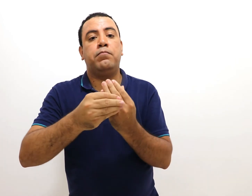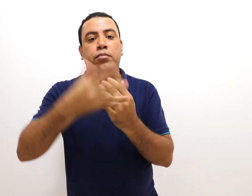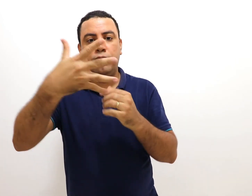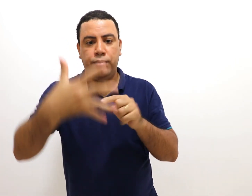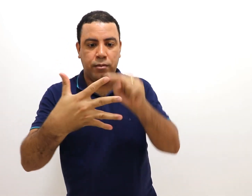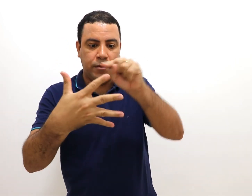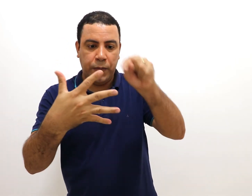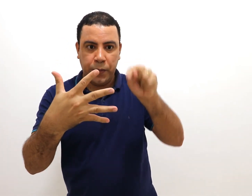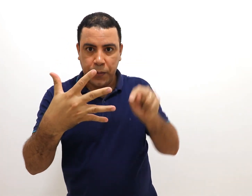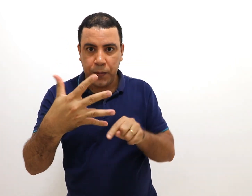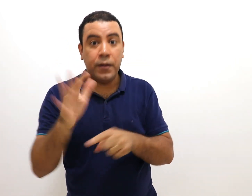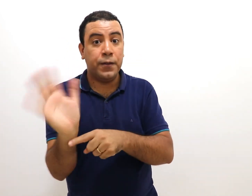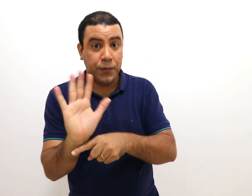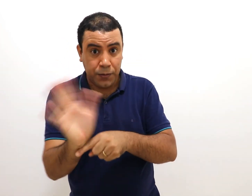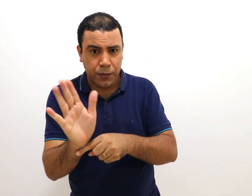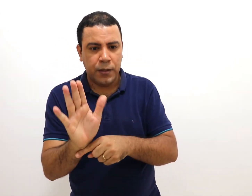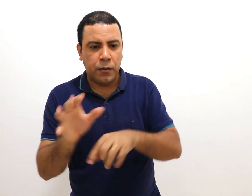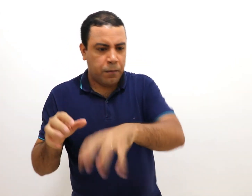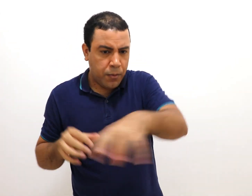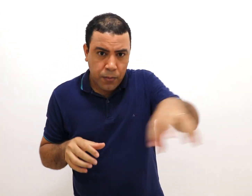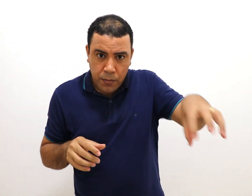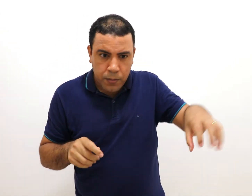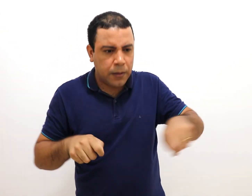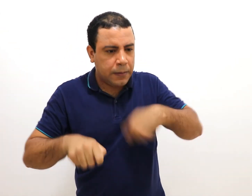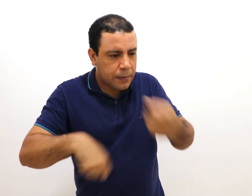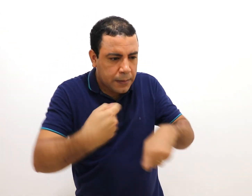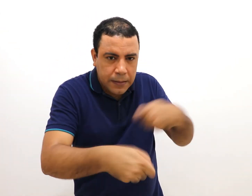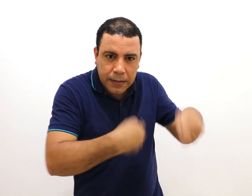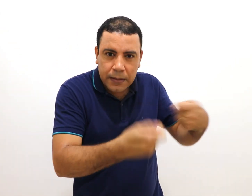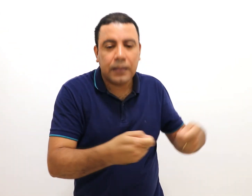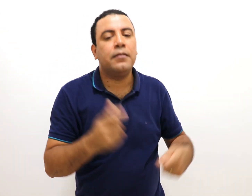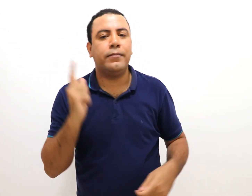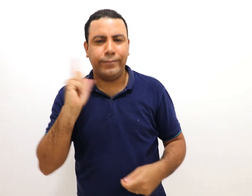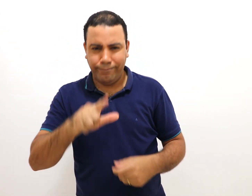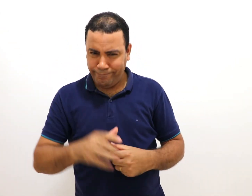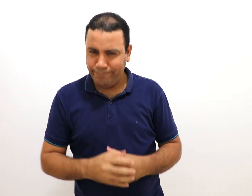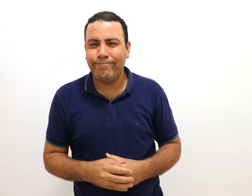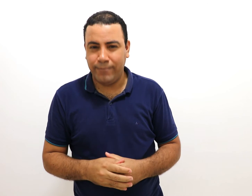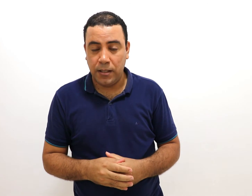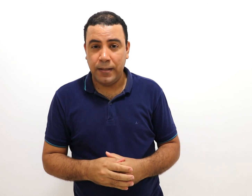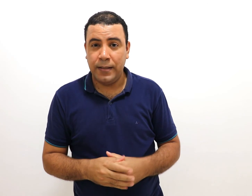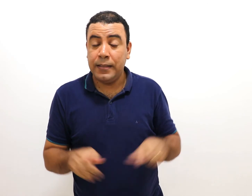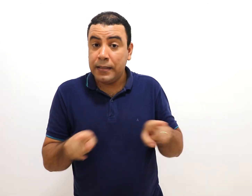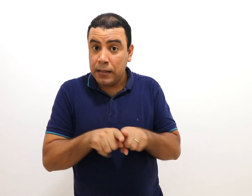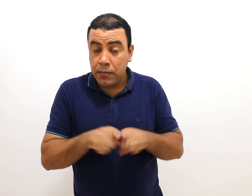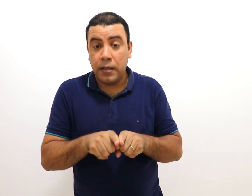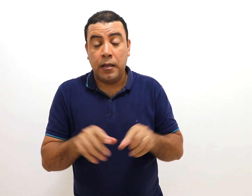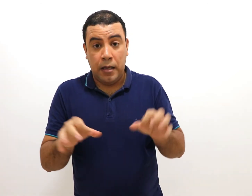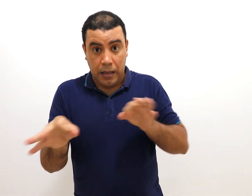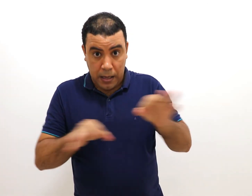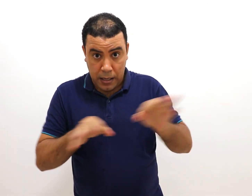O link também foi colocado para o acesso no documento em PDF, tornando o formato híbrido com acesso